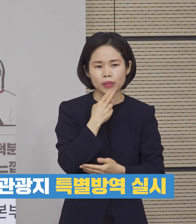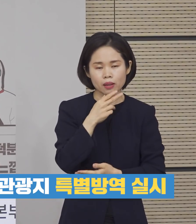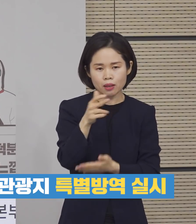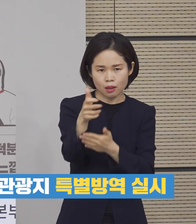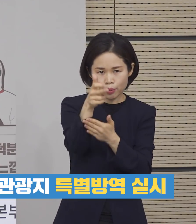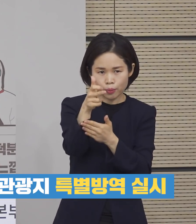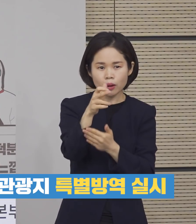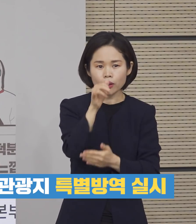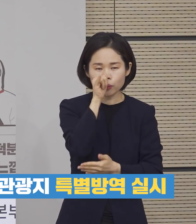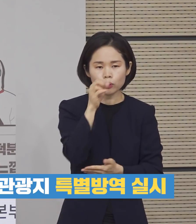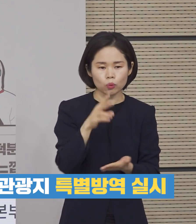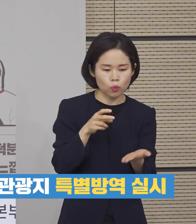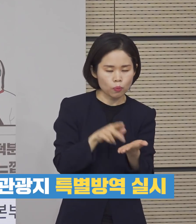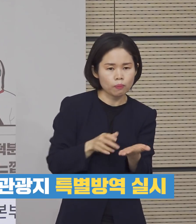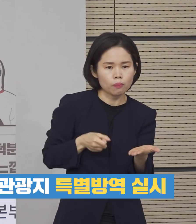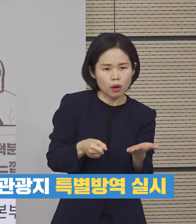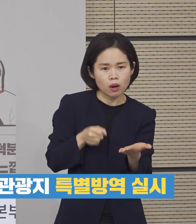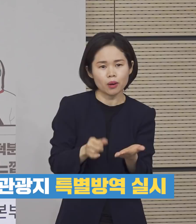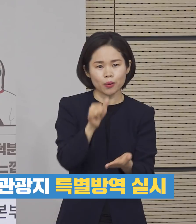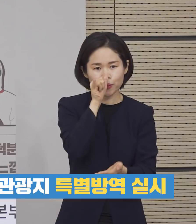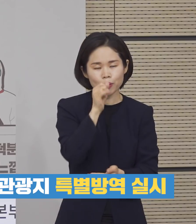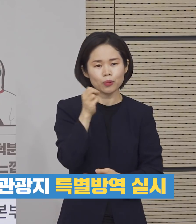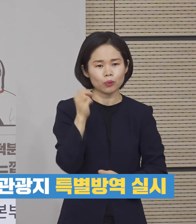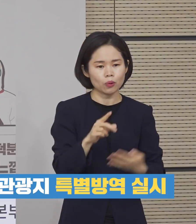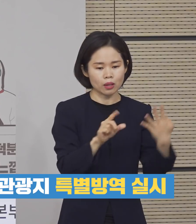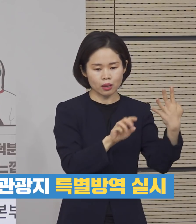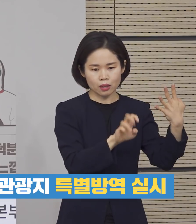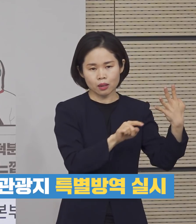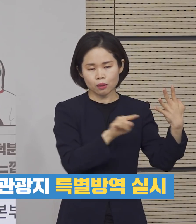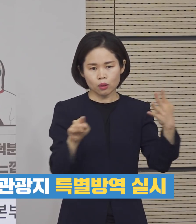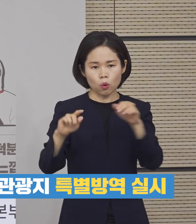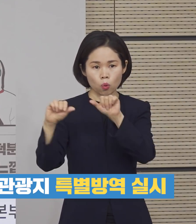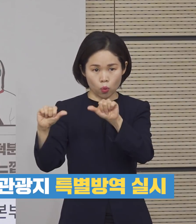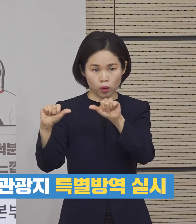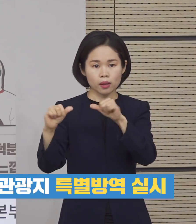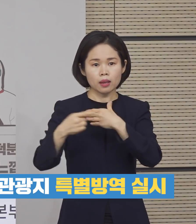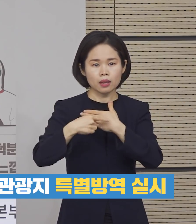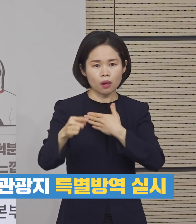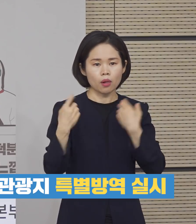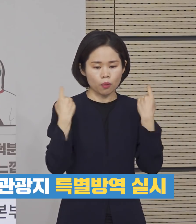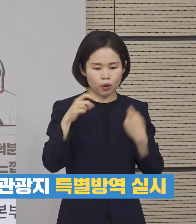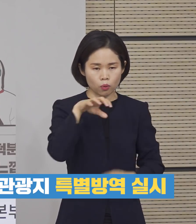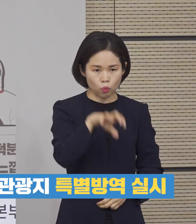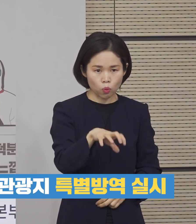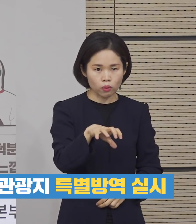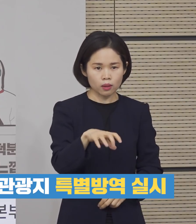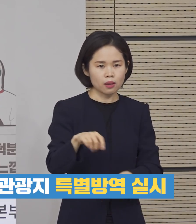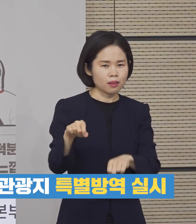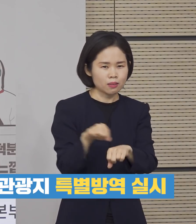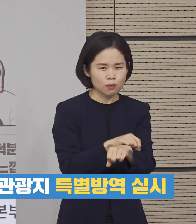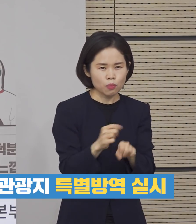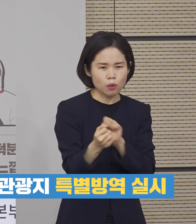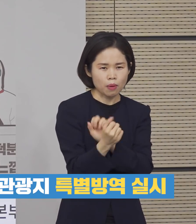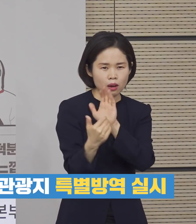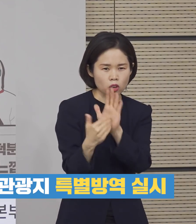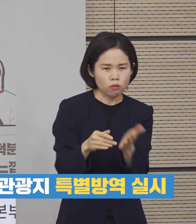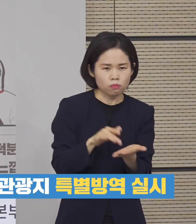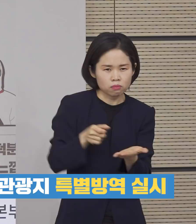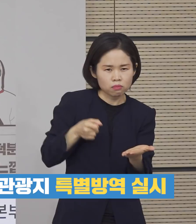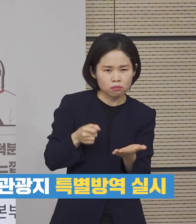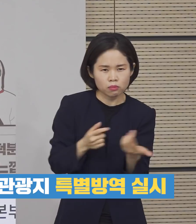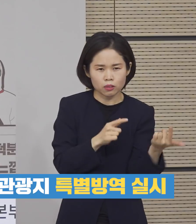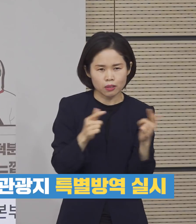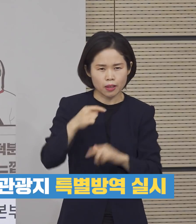배치하고 방역 소독을 실시하고 있으며 연휴 기간에는 모든 야외 활동 관광지에 대하여 특별